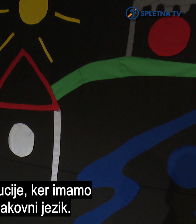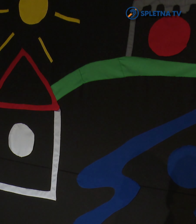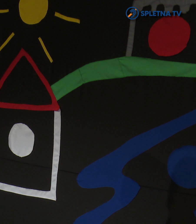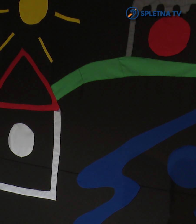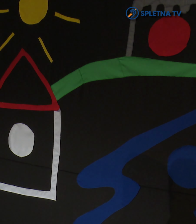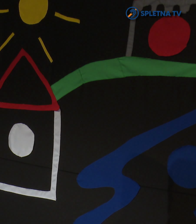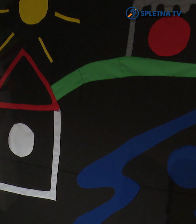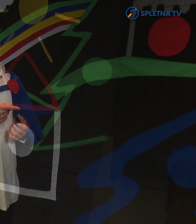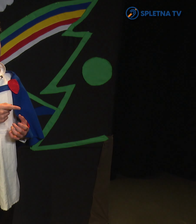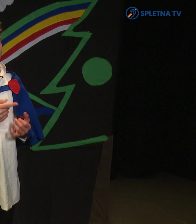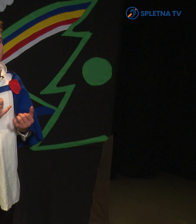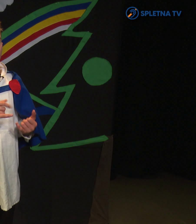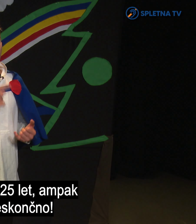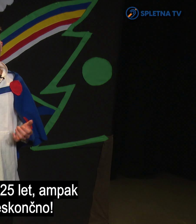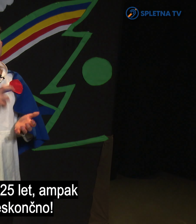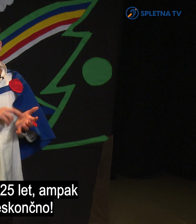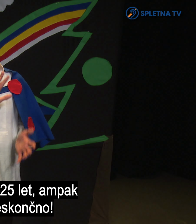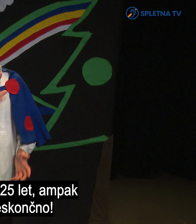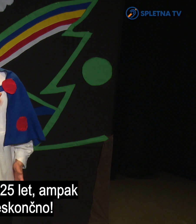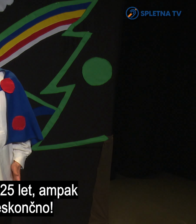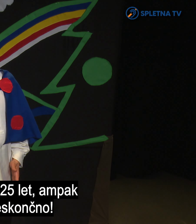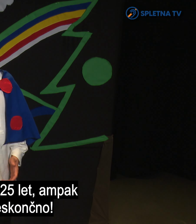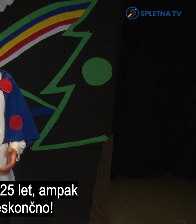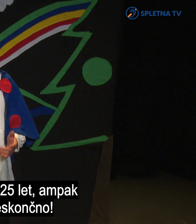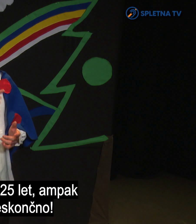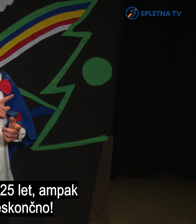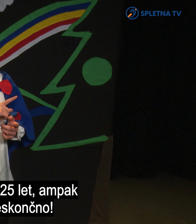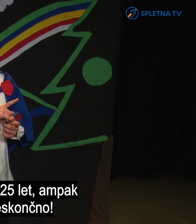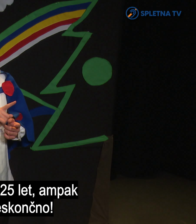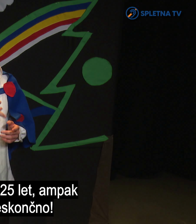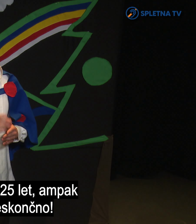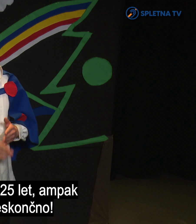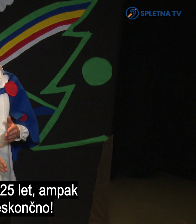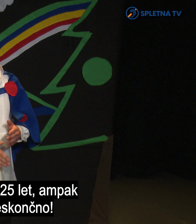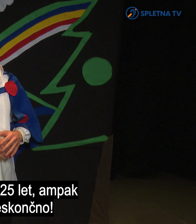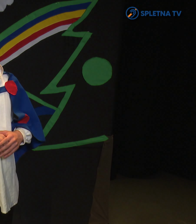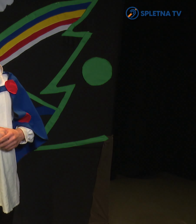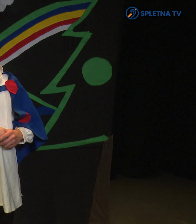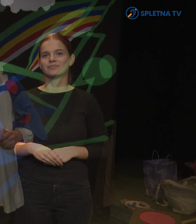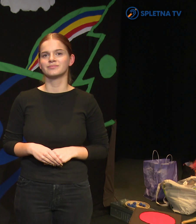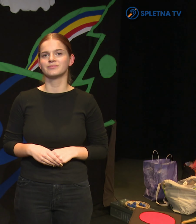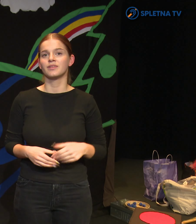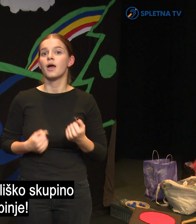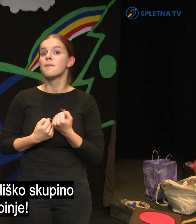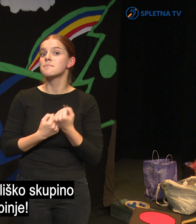Ne bom rekel še 25 let, bom rekel neskončno.